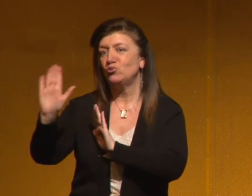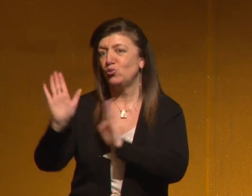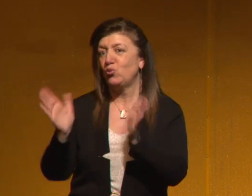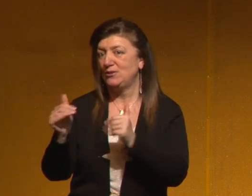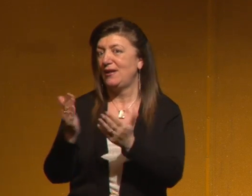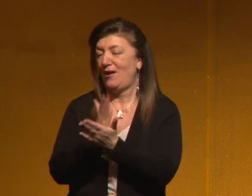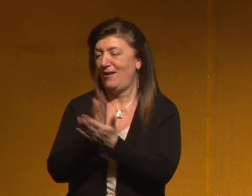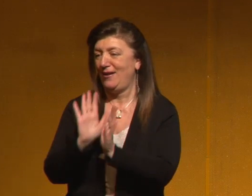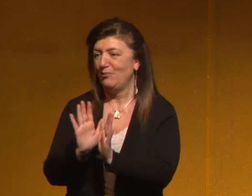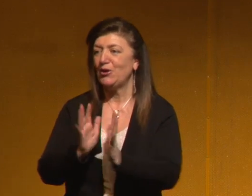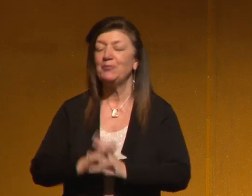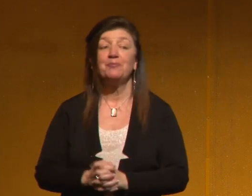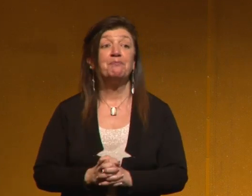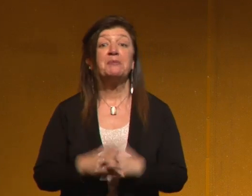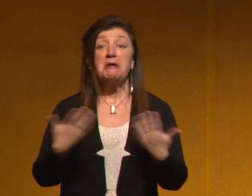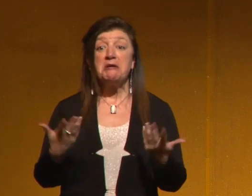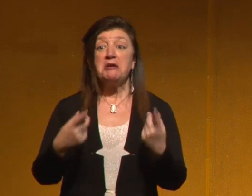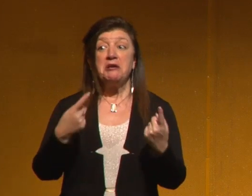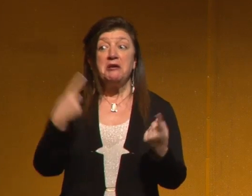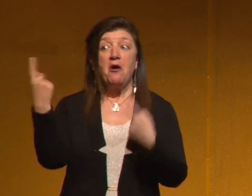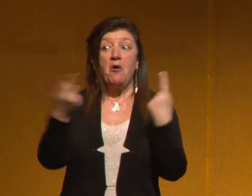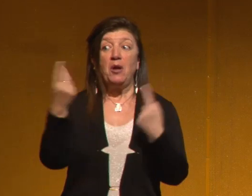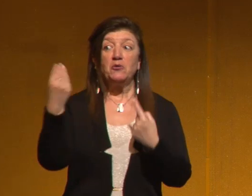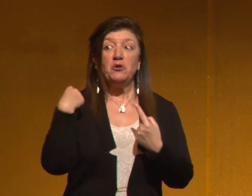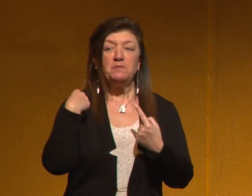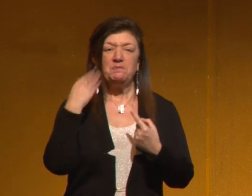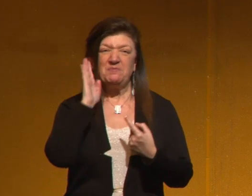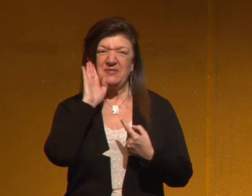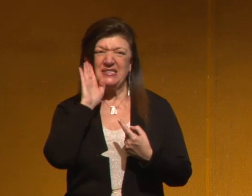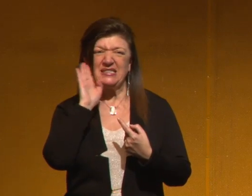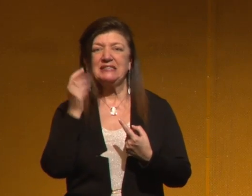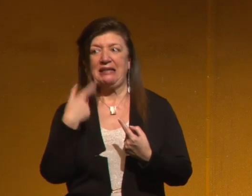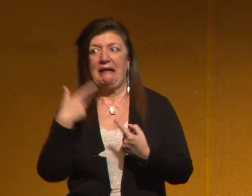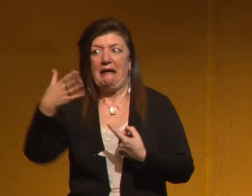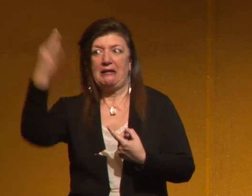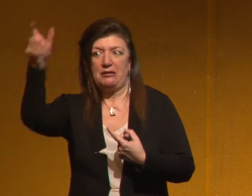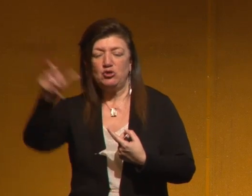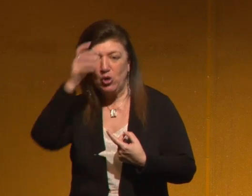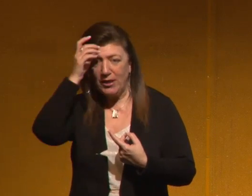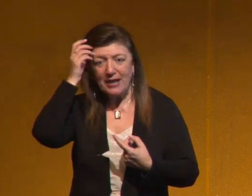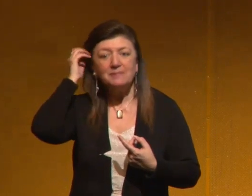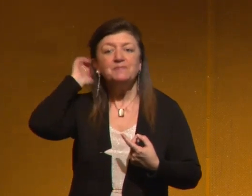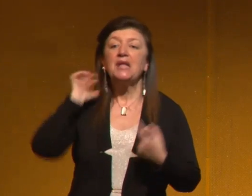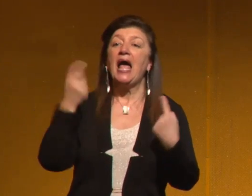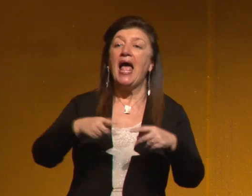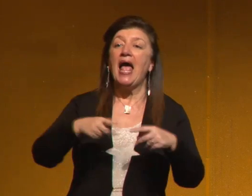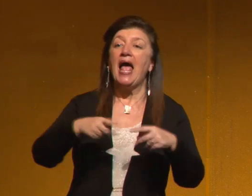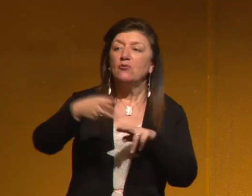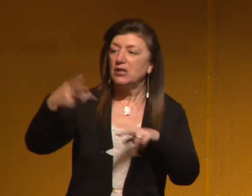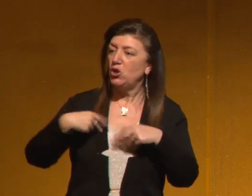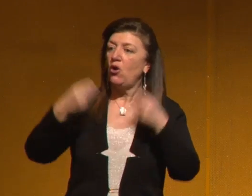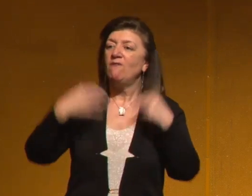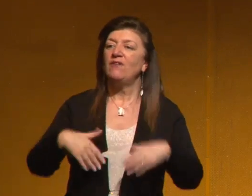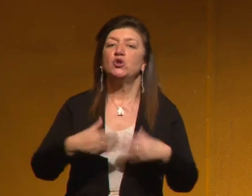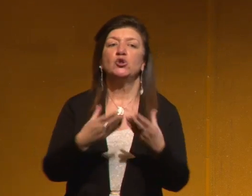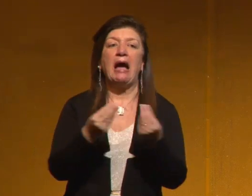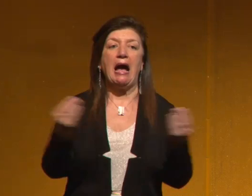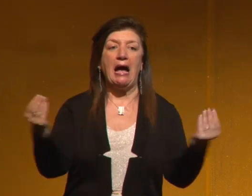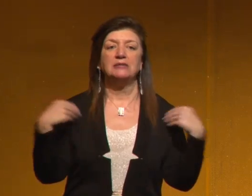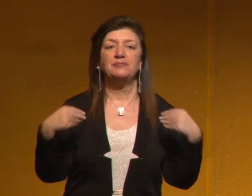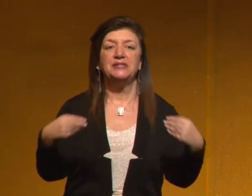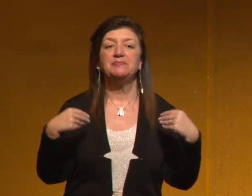qualcuno mi ha fatto notare ea ragione che io di queste inaugurazioni ne ho già fatte tante qualcuno potrebbe